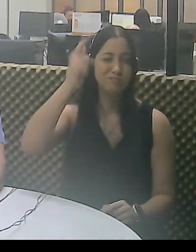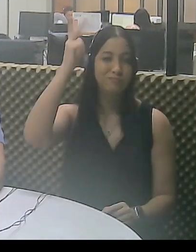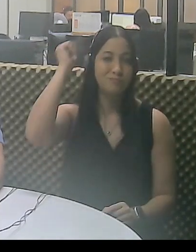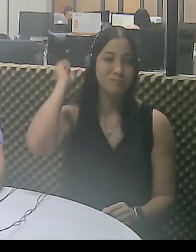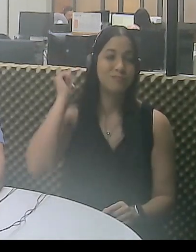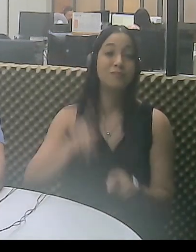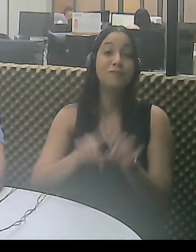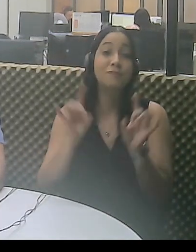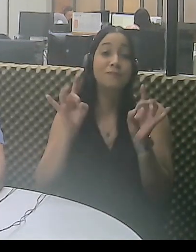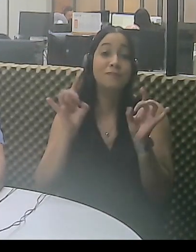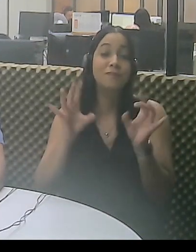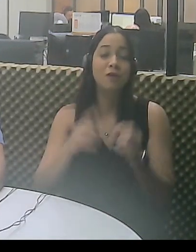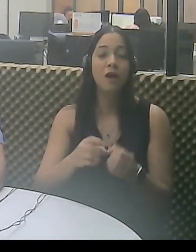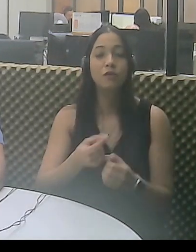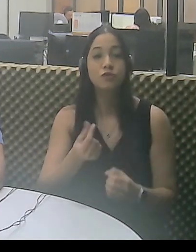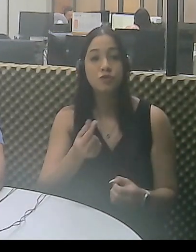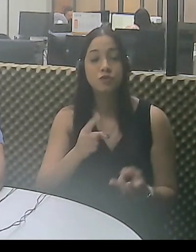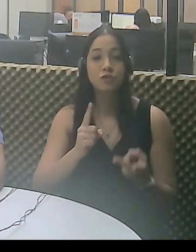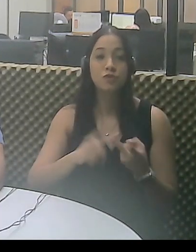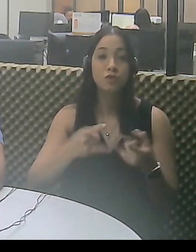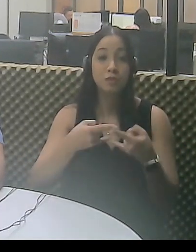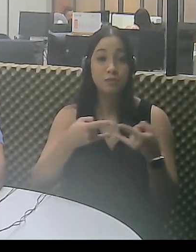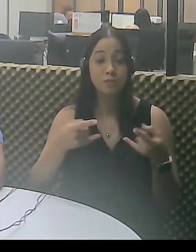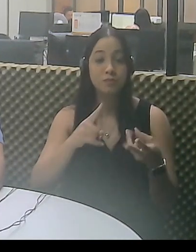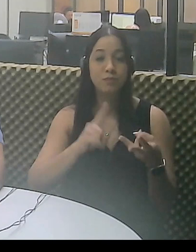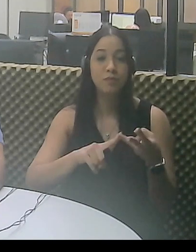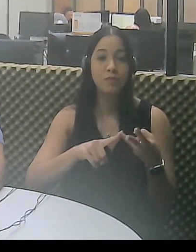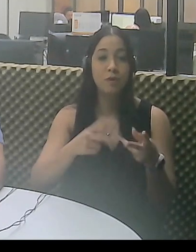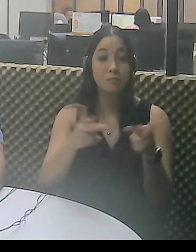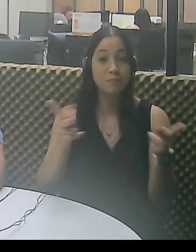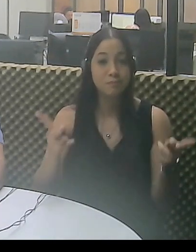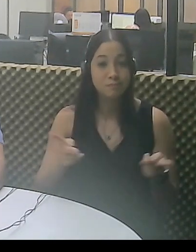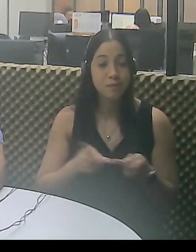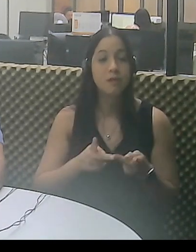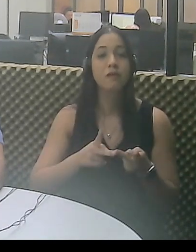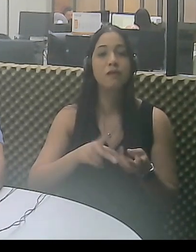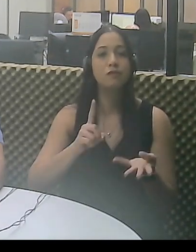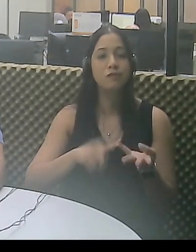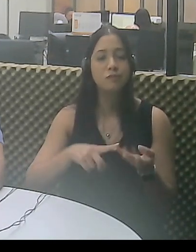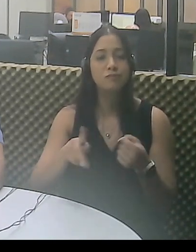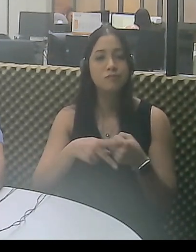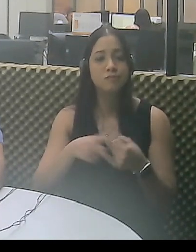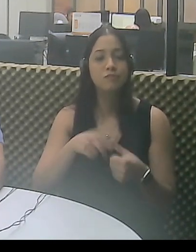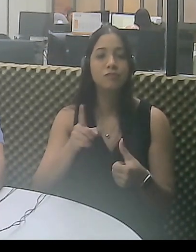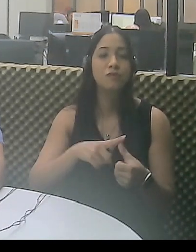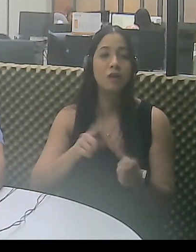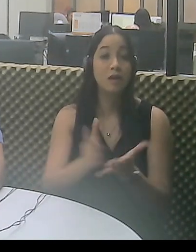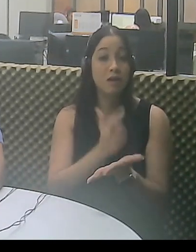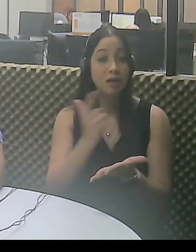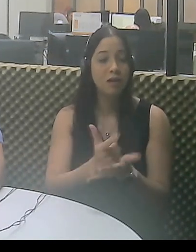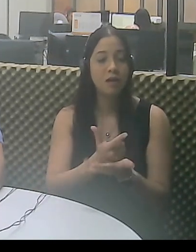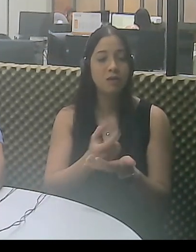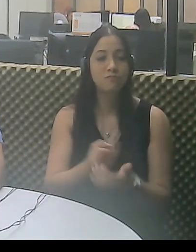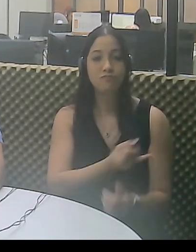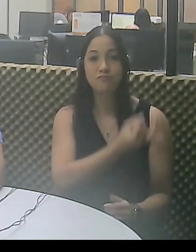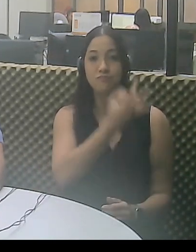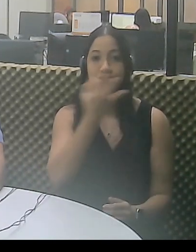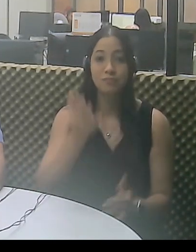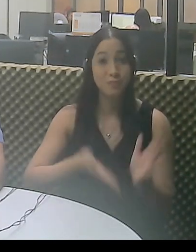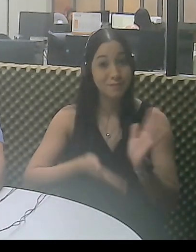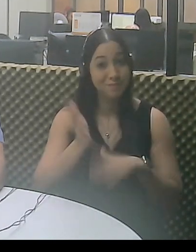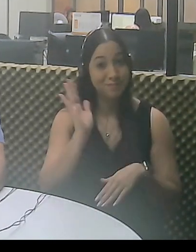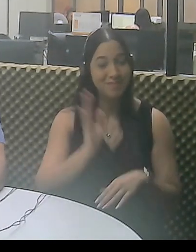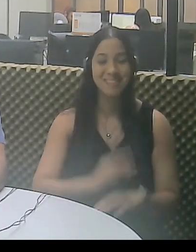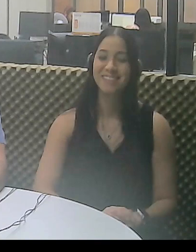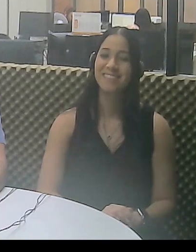e raros, como moedas, cédulas, louças, pratarias, livros, vinis, dentre outros.